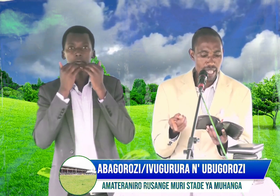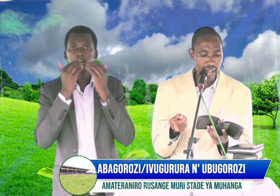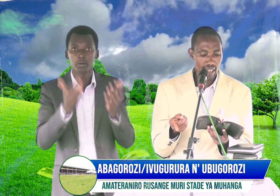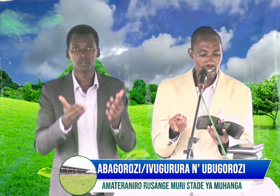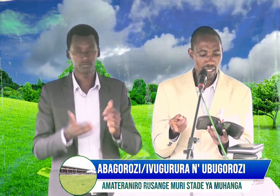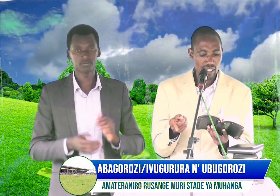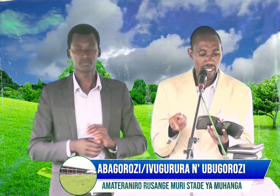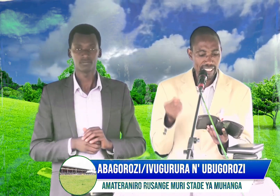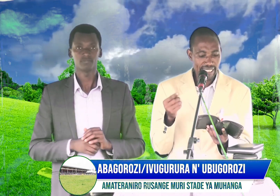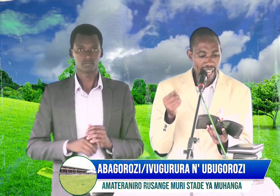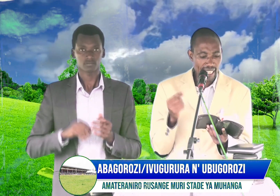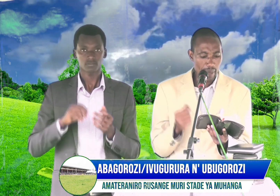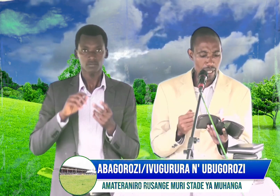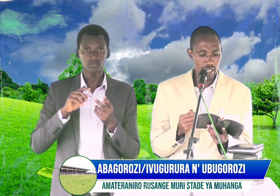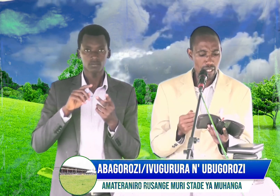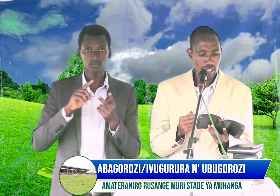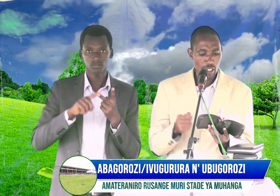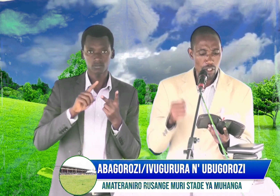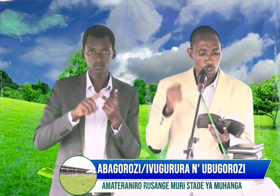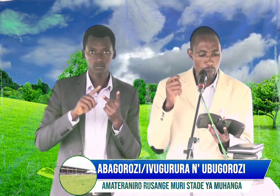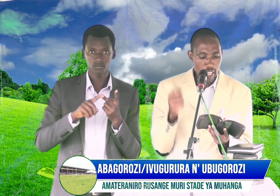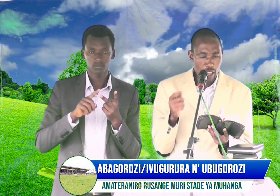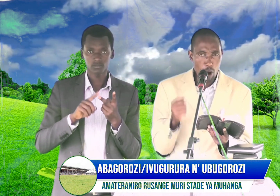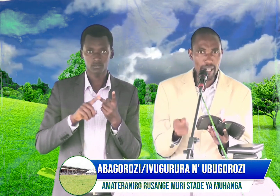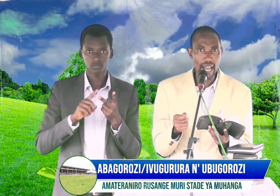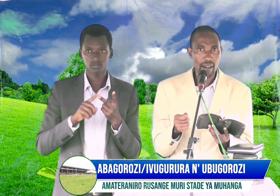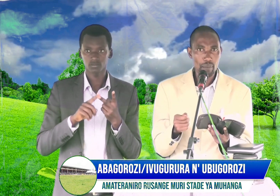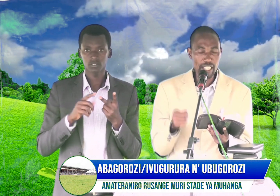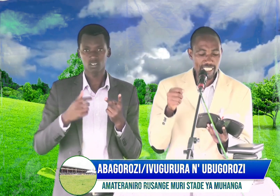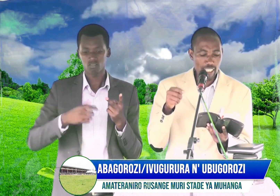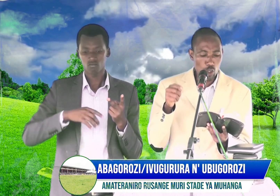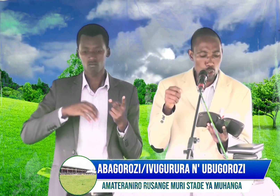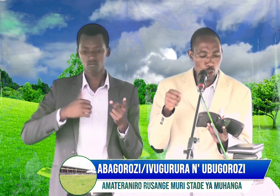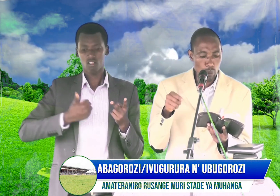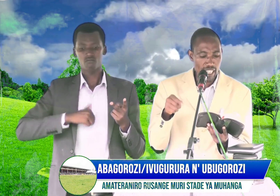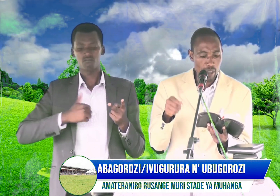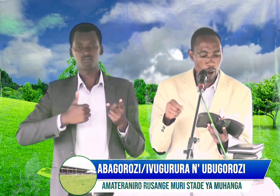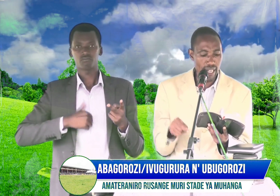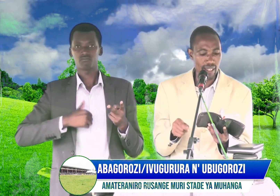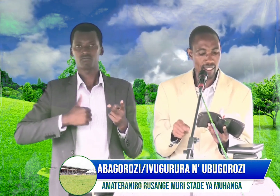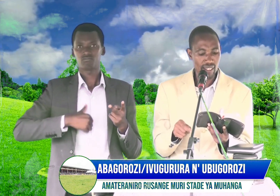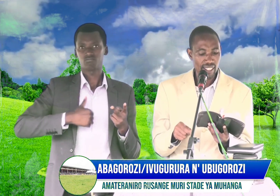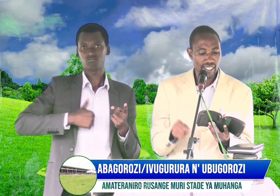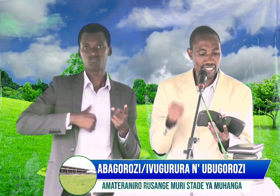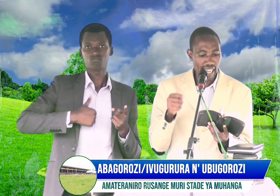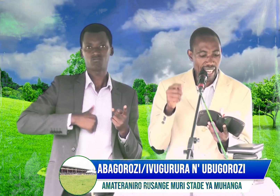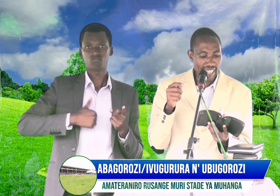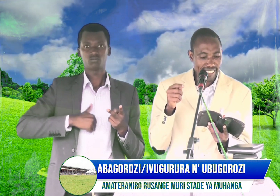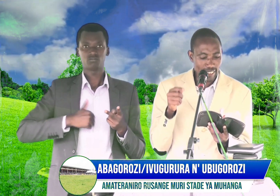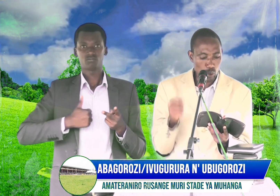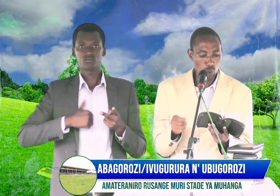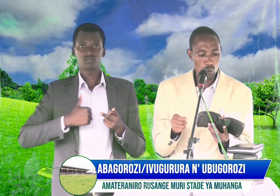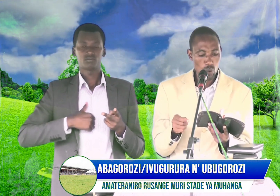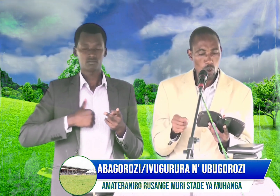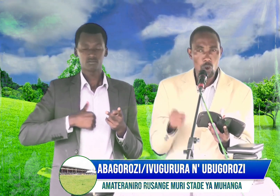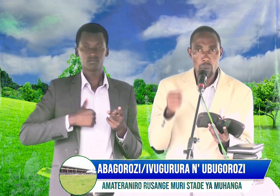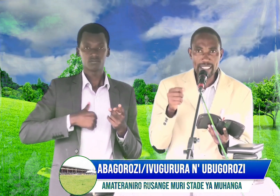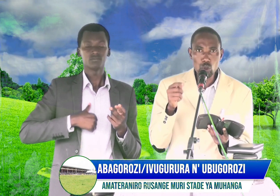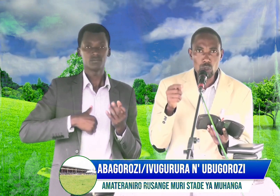Bakunda impiya. Icya kabiri, bibona mu isi huzuye ubwibone. Icya